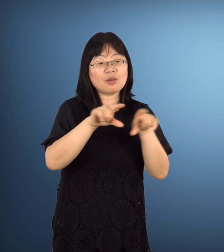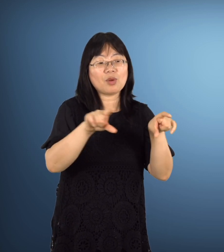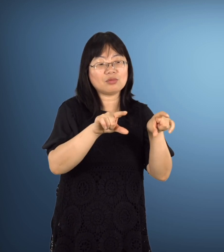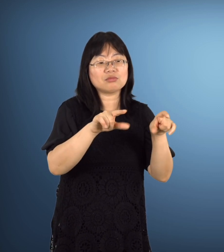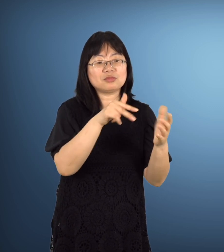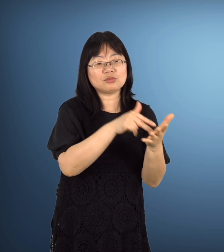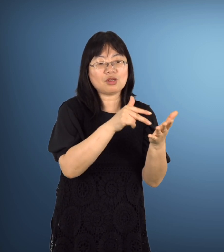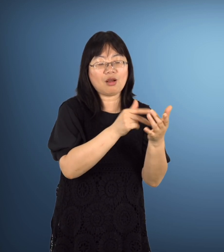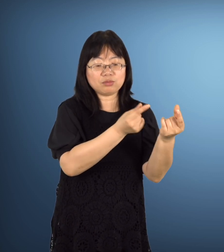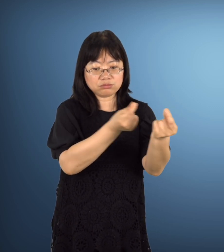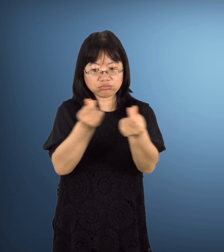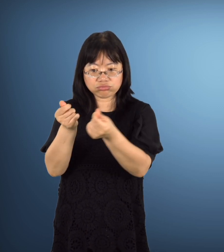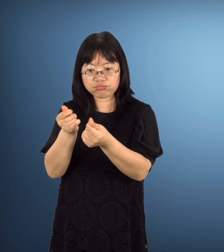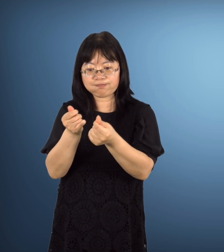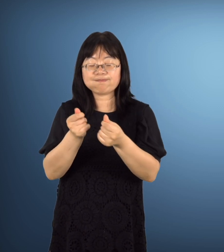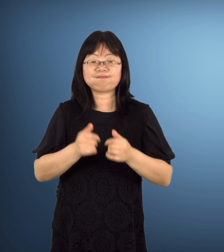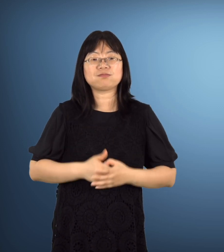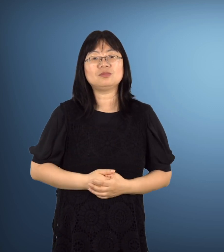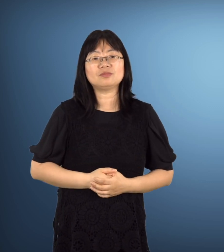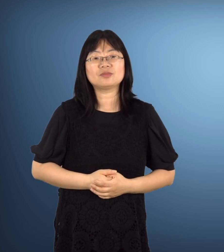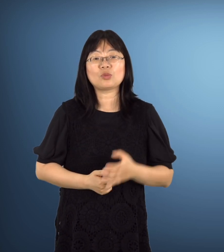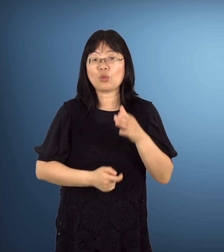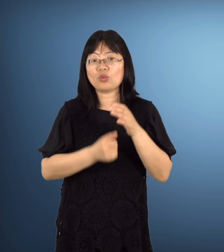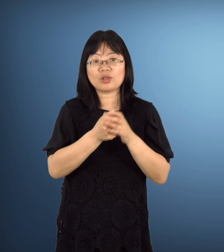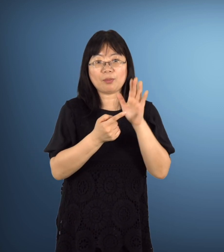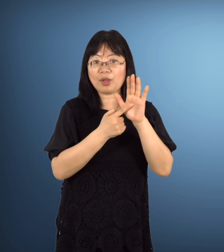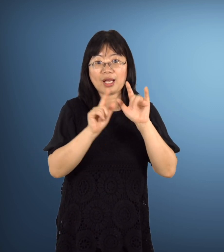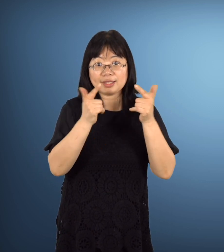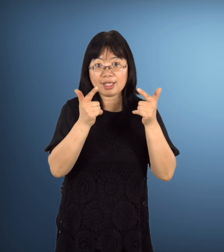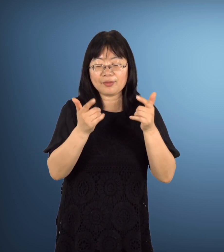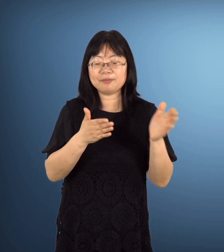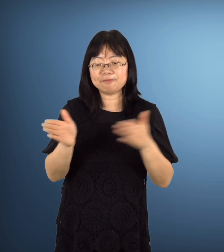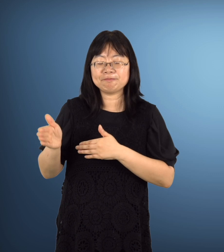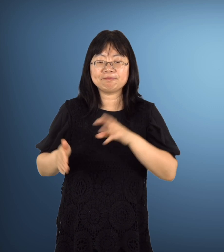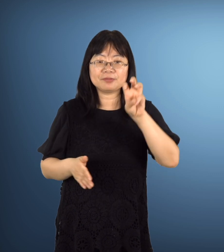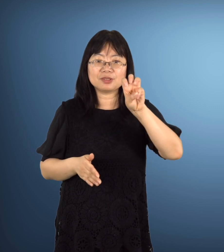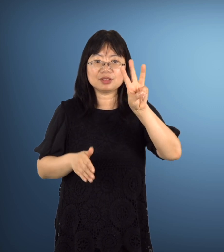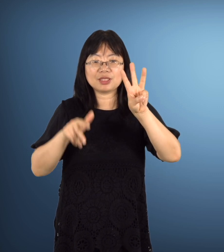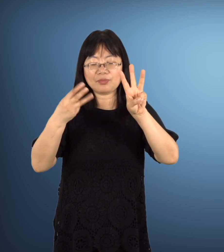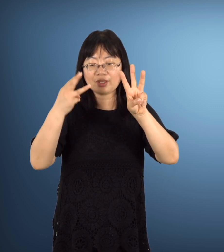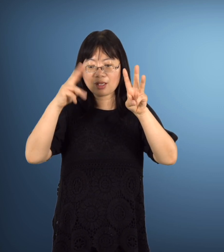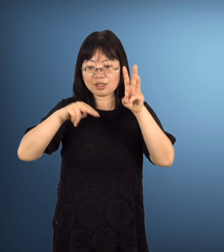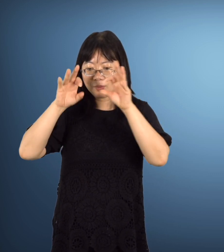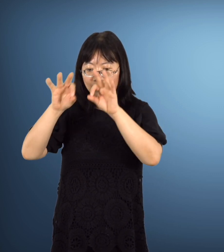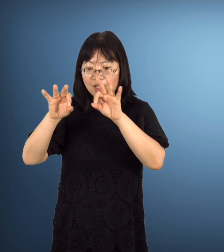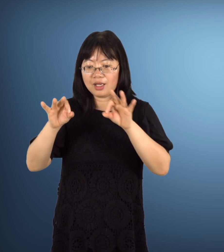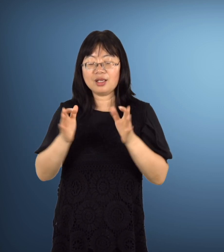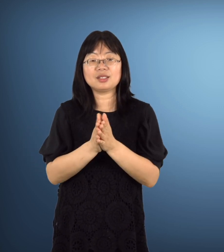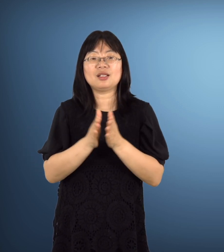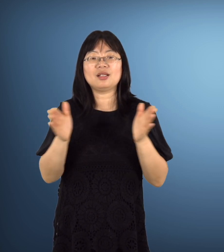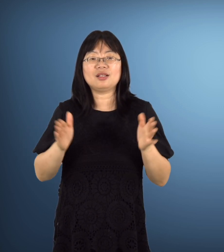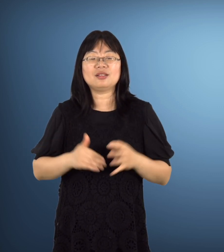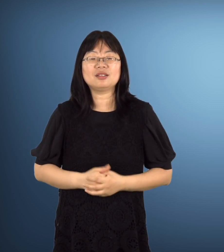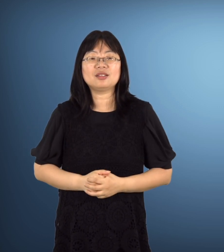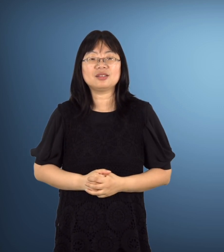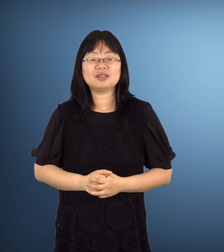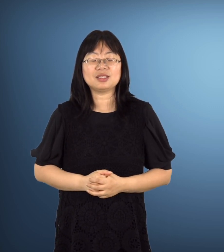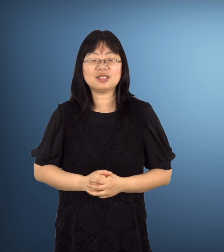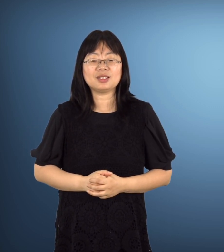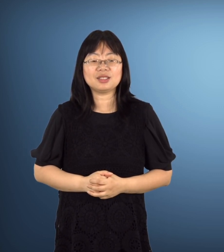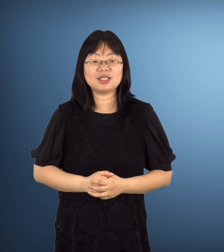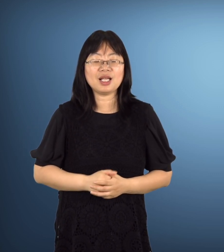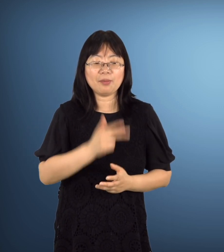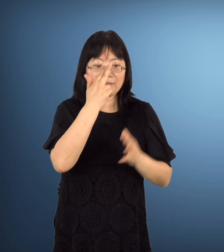다음 절 33절을 가보십시다. 33절 같이 읽습니다. 시작. 이